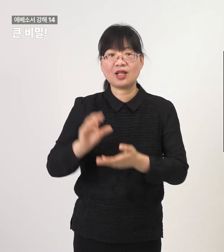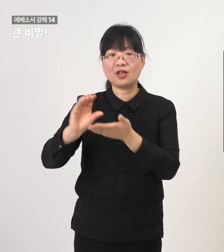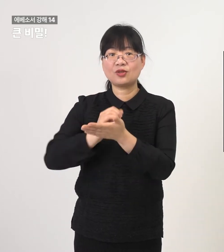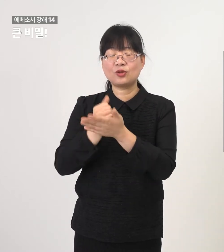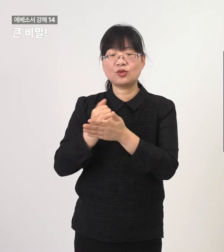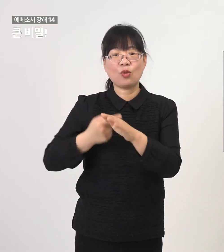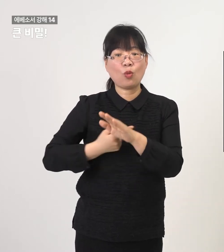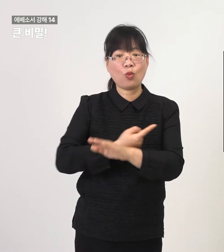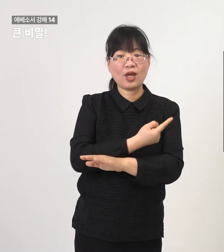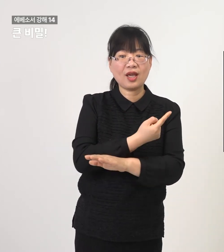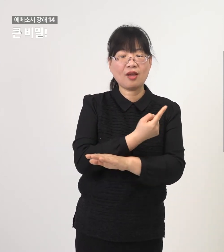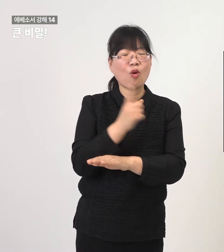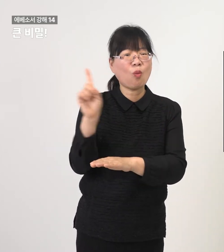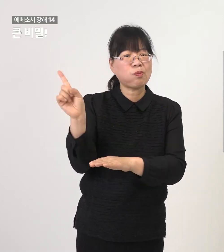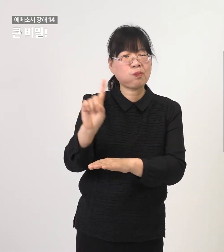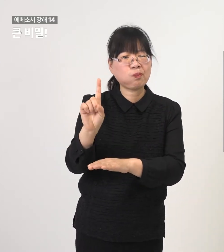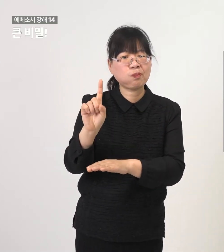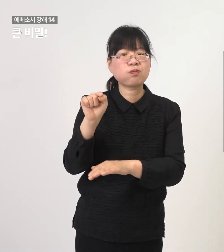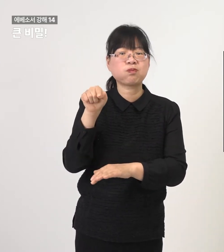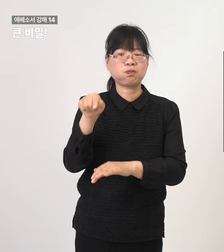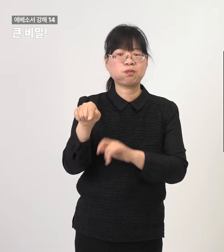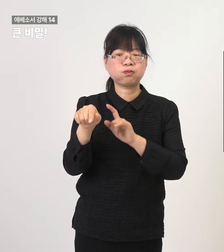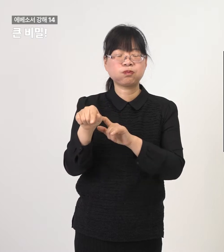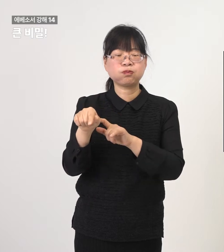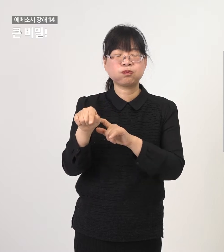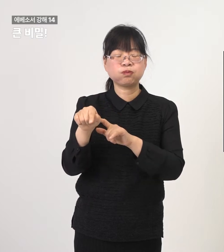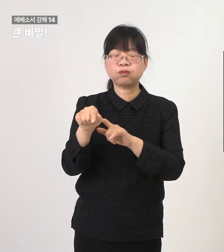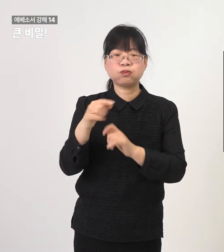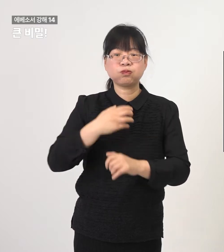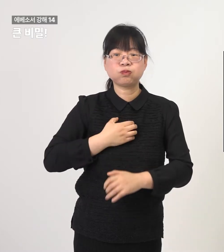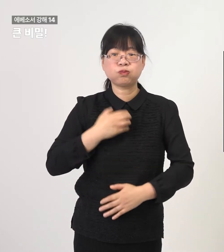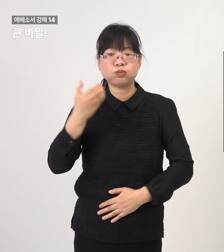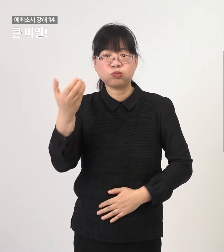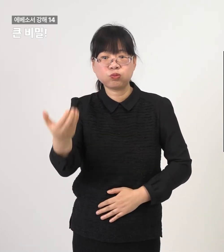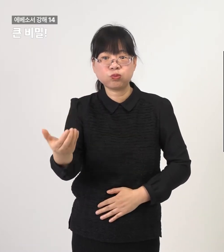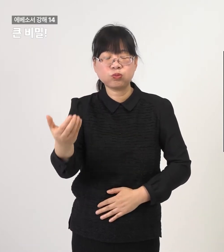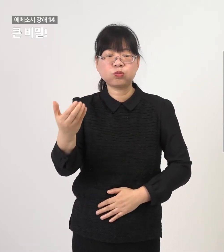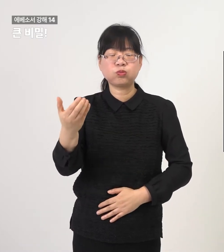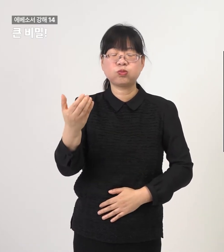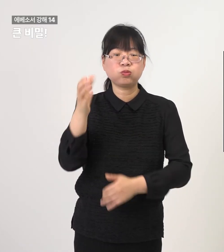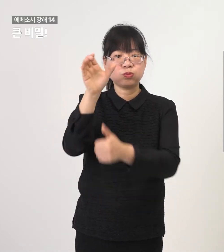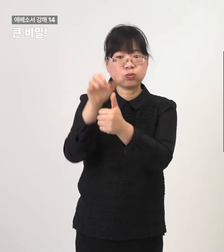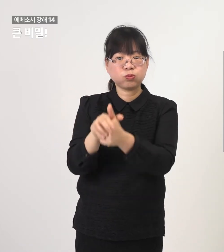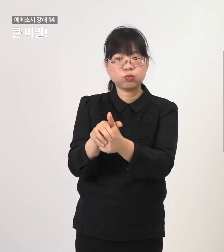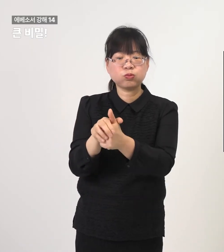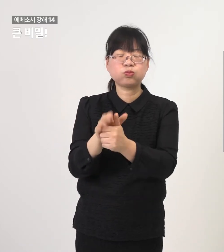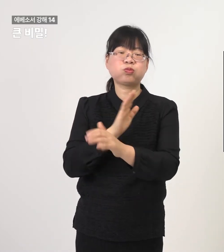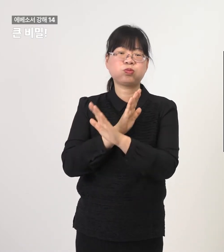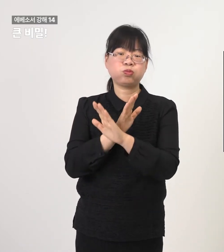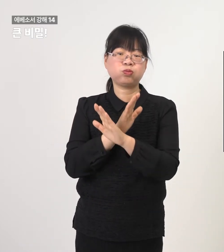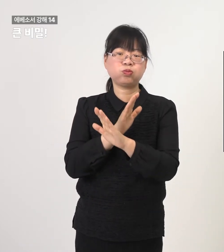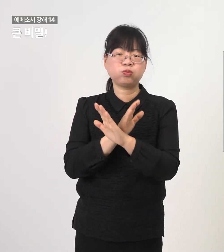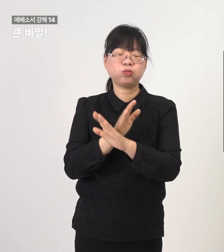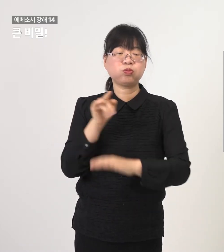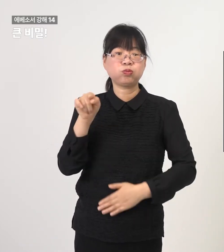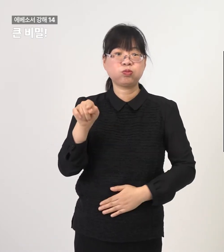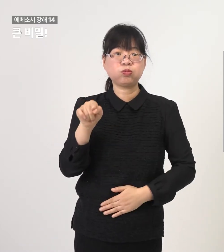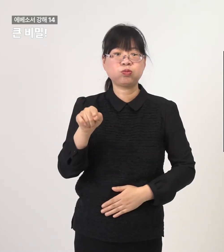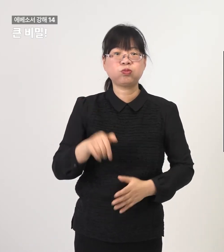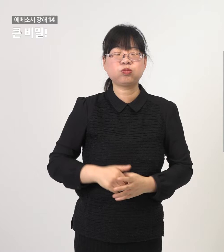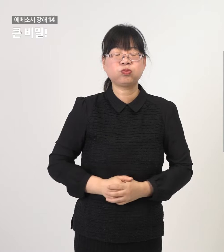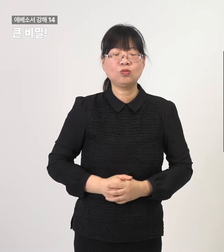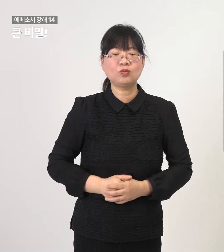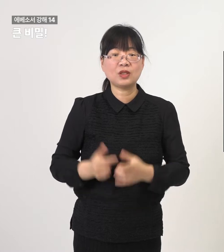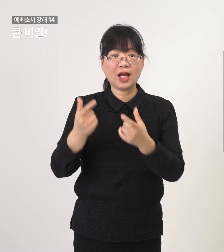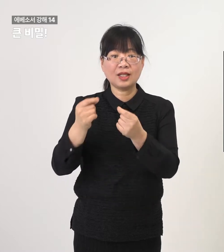그리스도 외에는 어떤 것에도 양도되거나 이양시켜서는 안 된다는, 이제